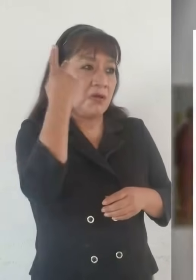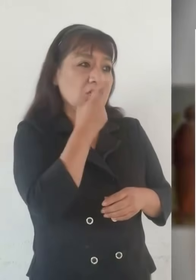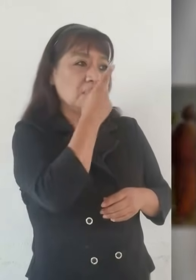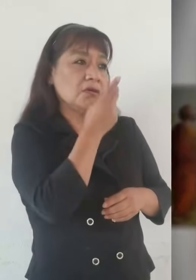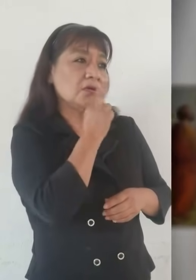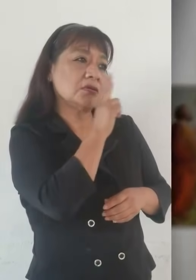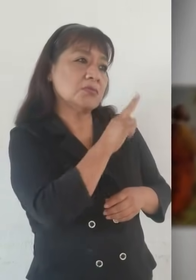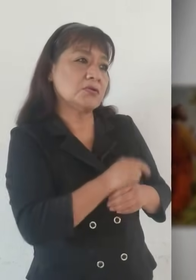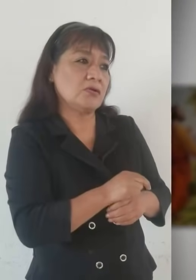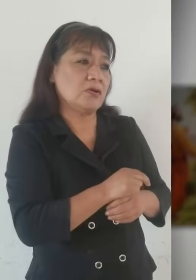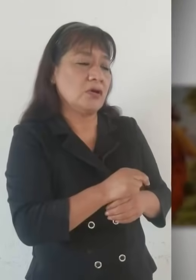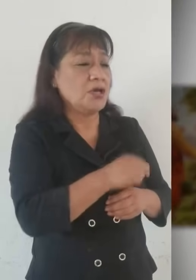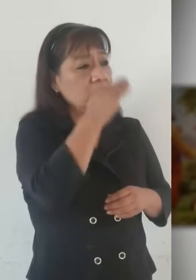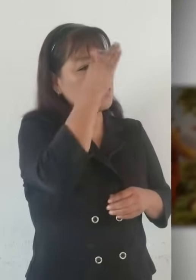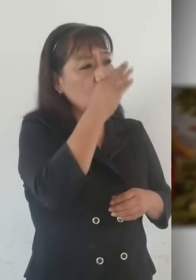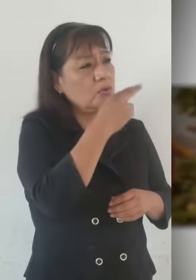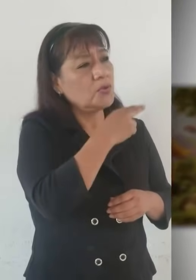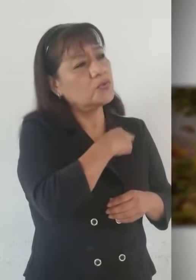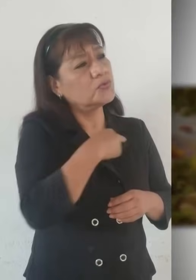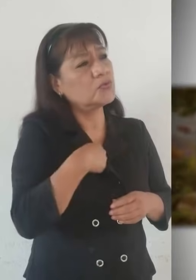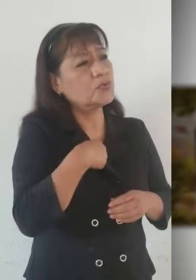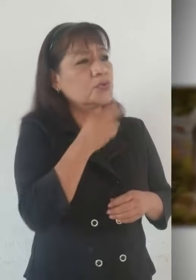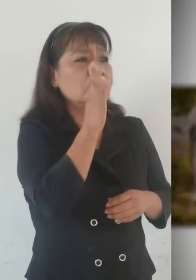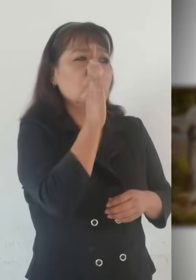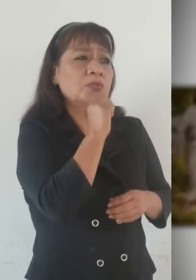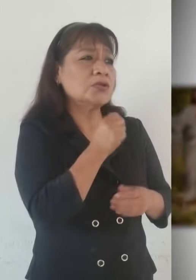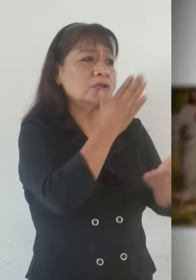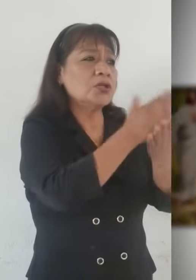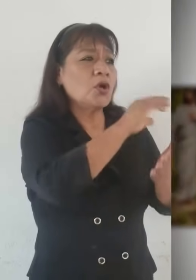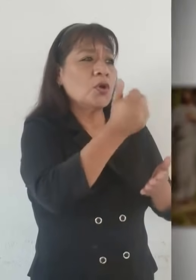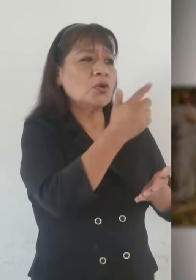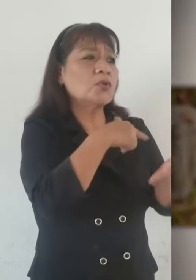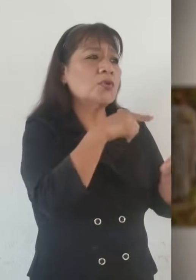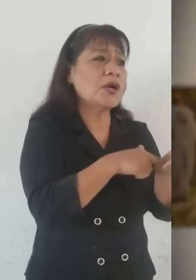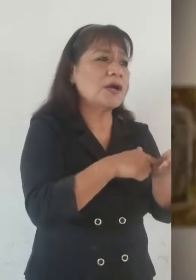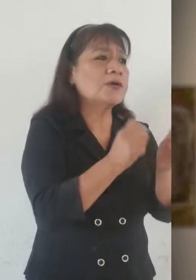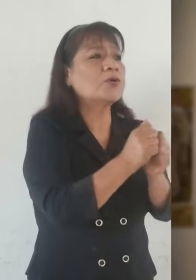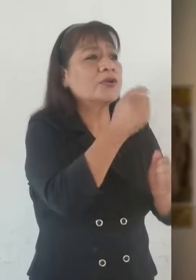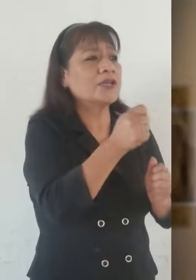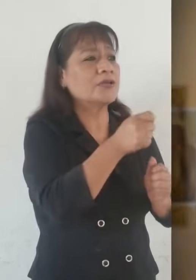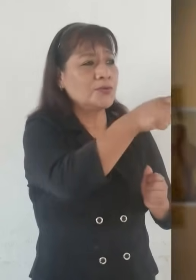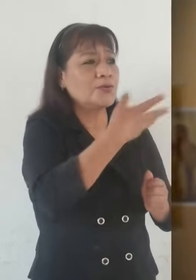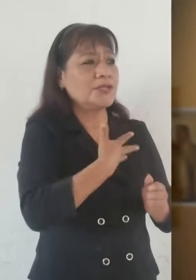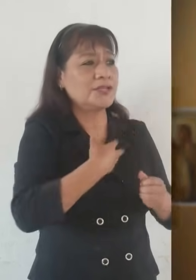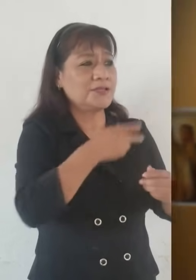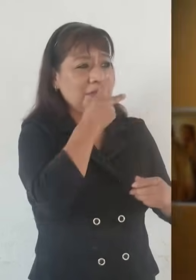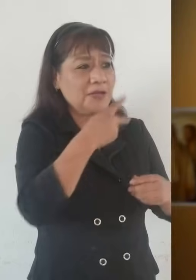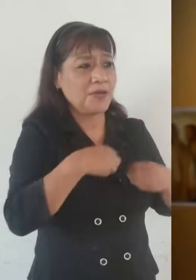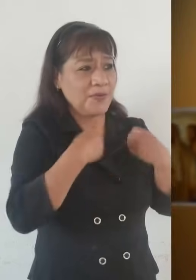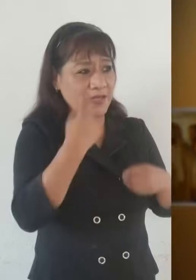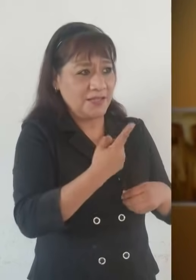respondió: "Señor, ¿a quién iremos? Tú tienes palabras de vida eterna y